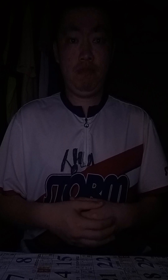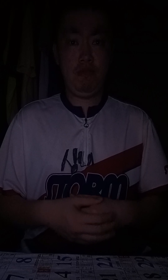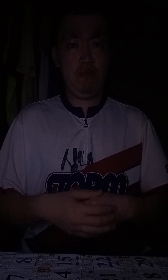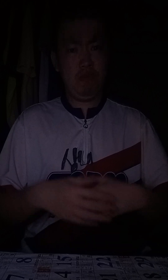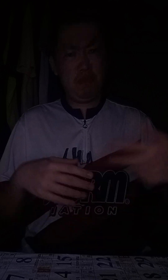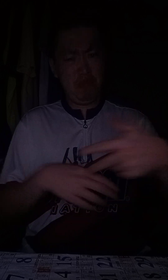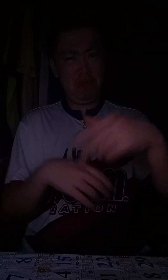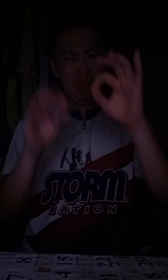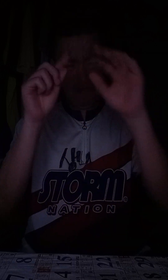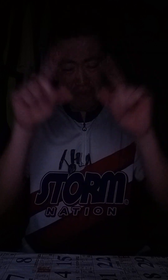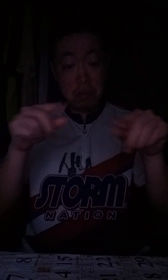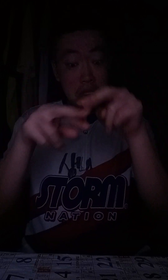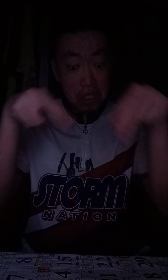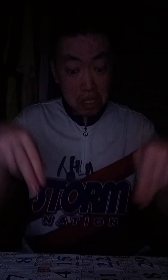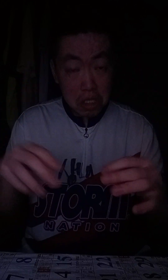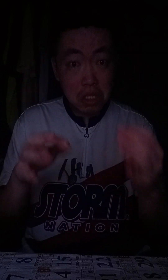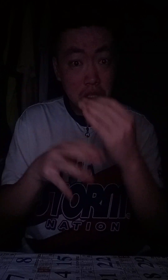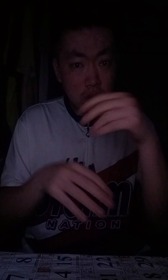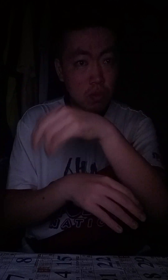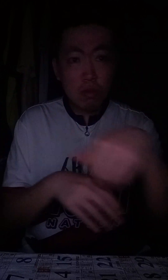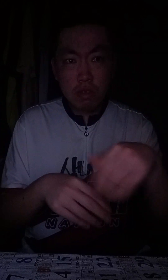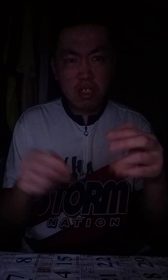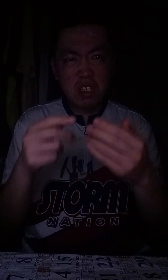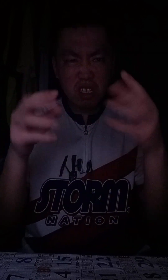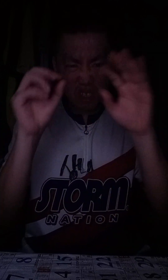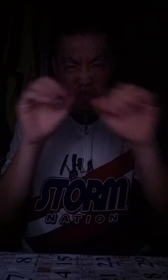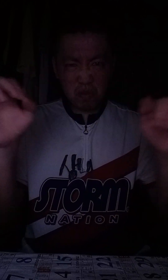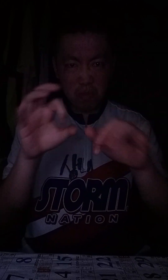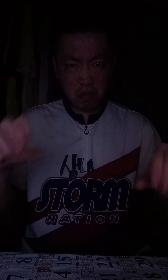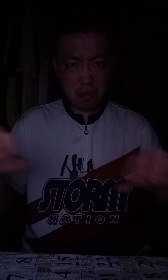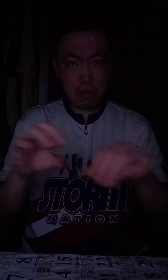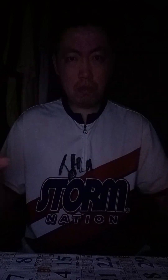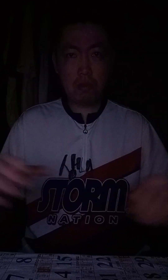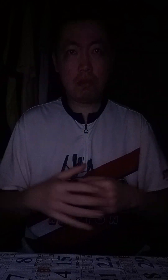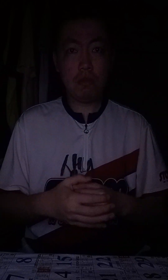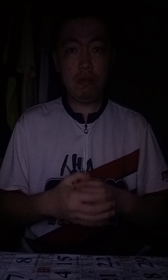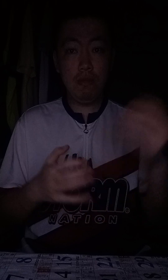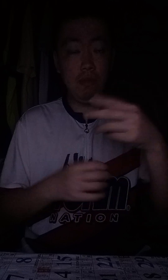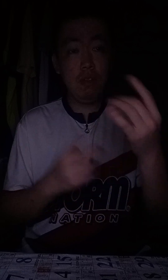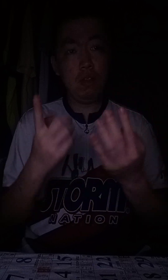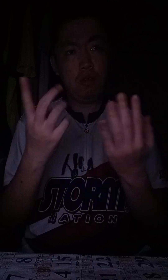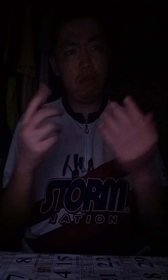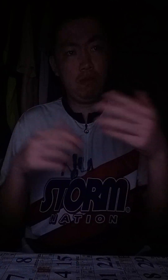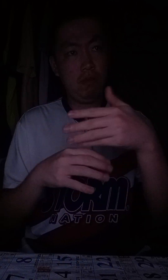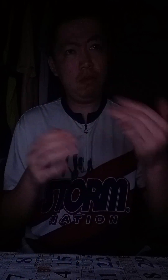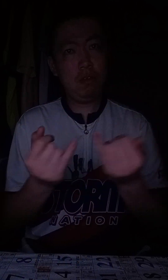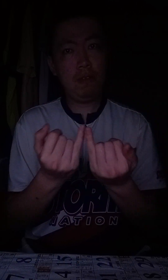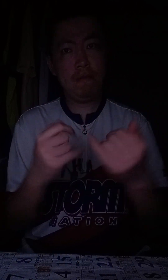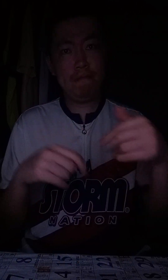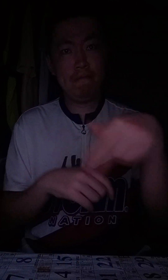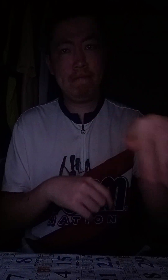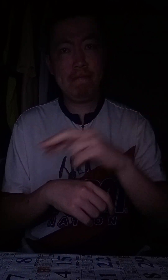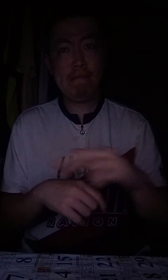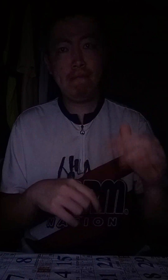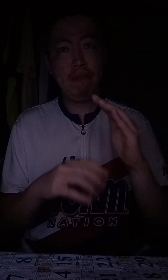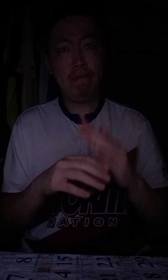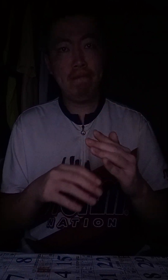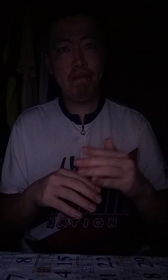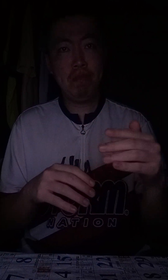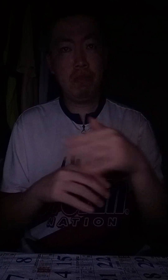버스 유리창이 깨지고 차량 앞부분이 크게 부서졌습니다. 어젯밤 9시 10분쯤 부산 사하구 다대동에서